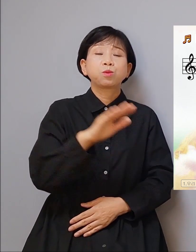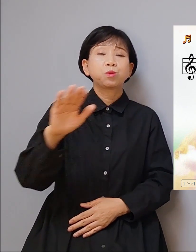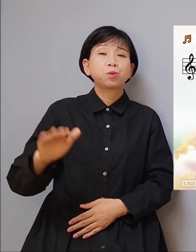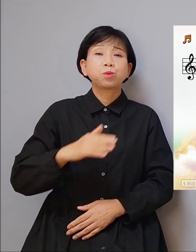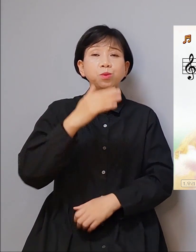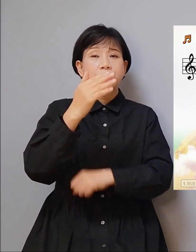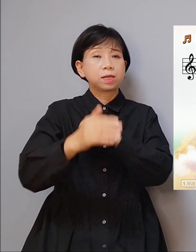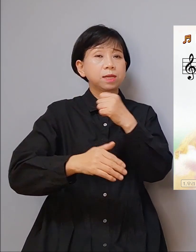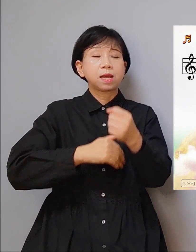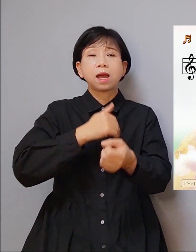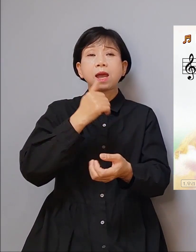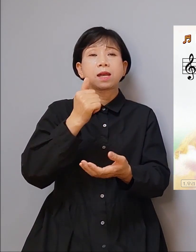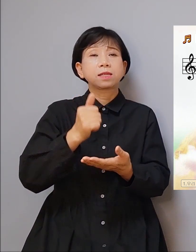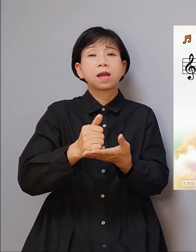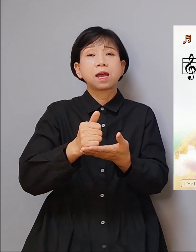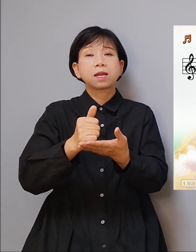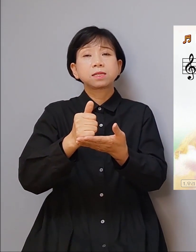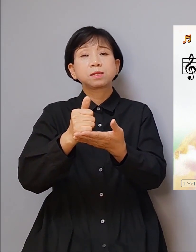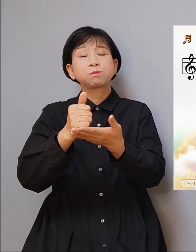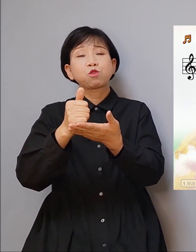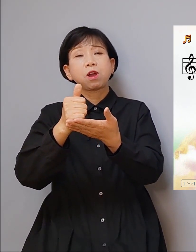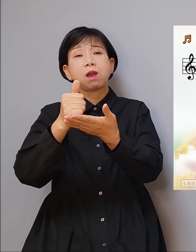앉으신 우리